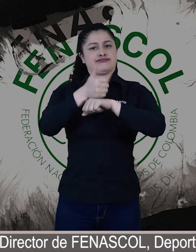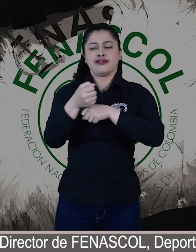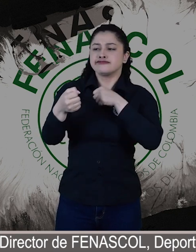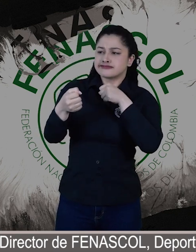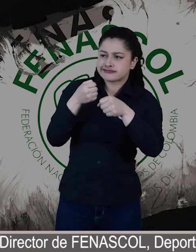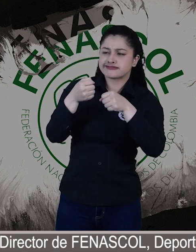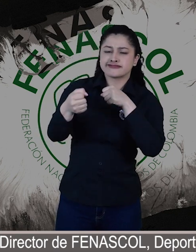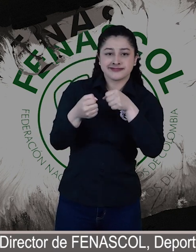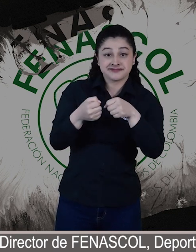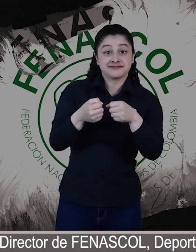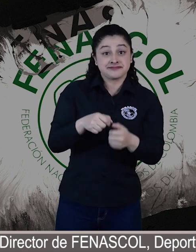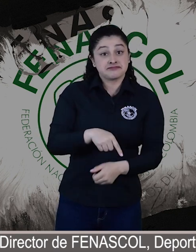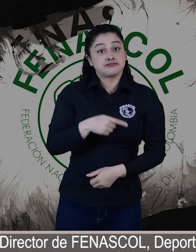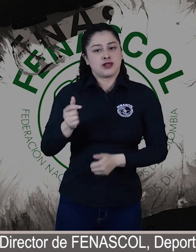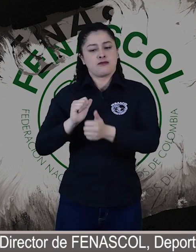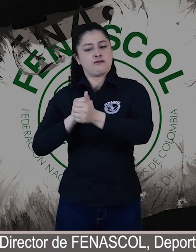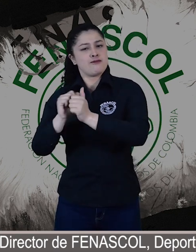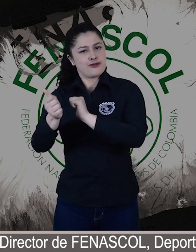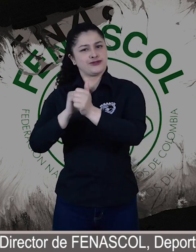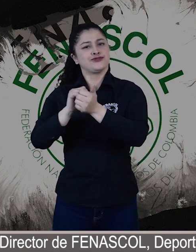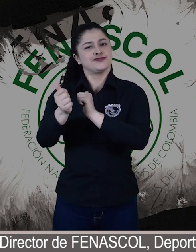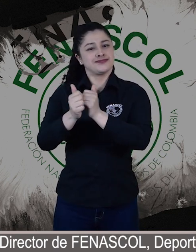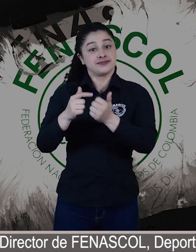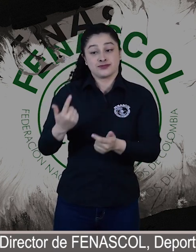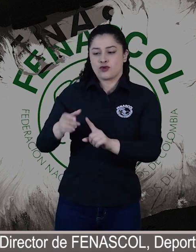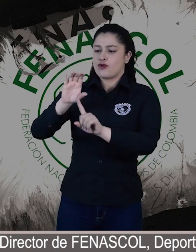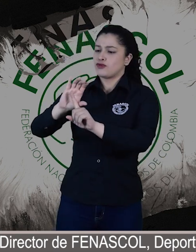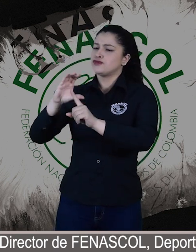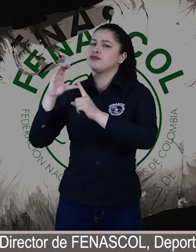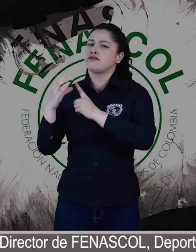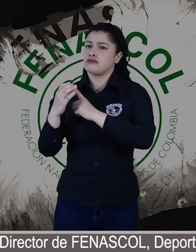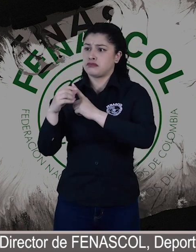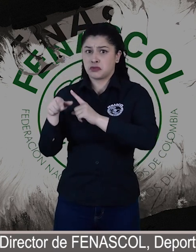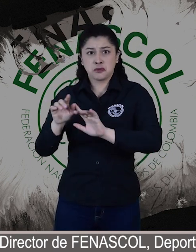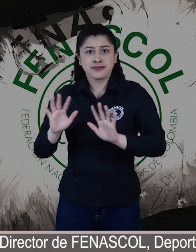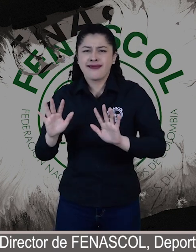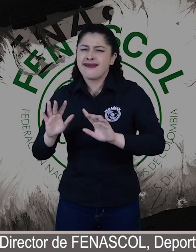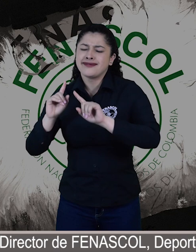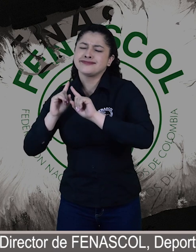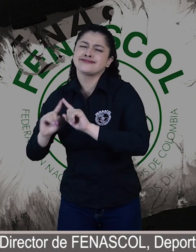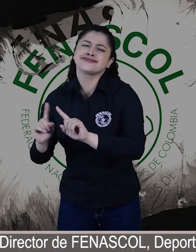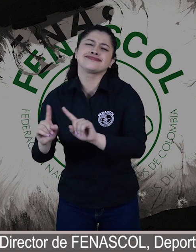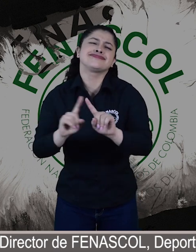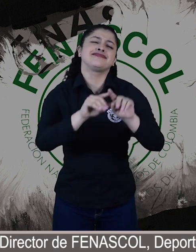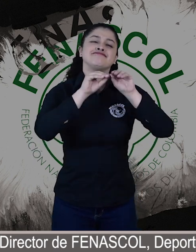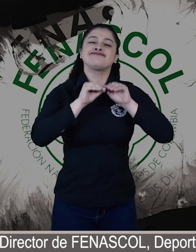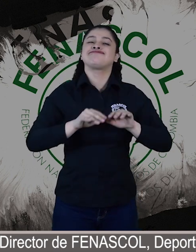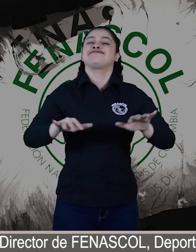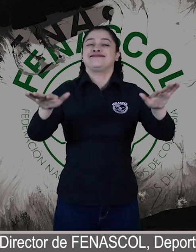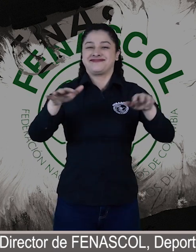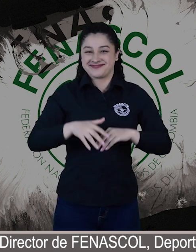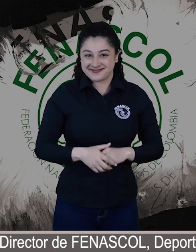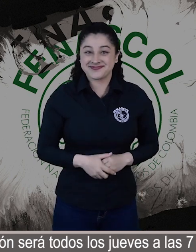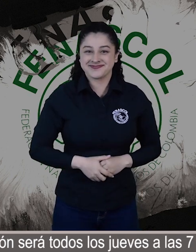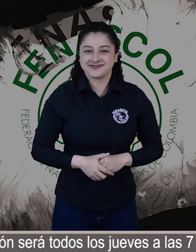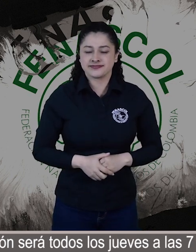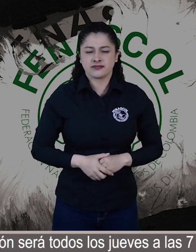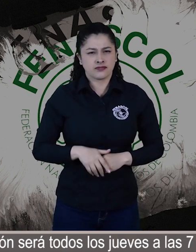con el director de Fenascol Deportes Cultura Y más La